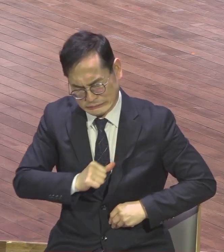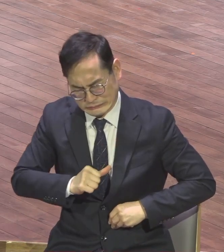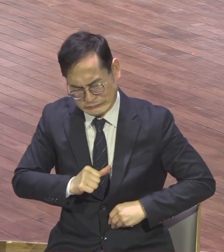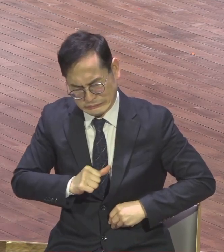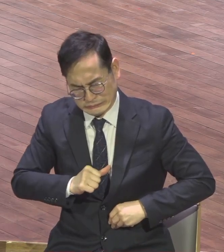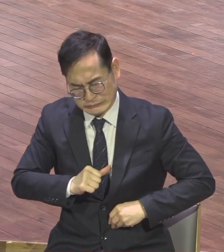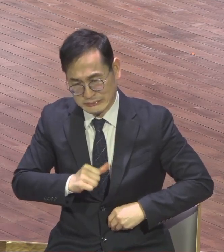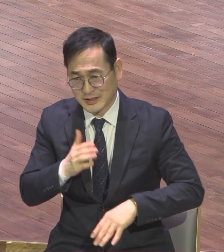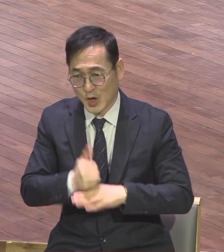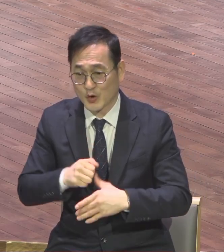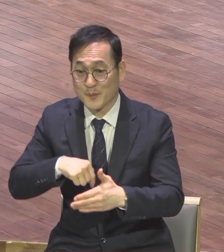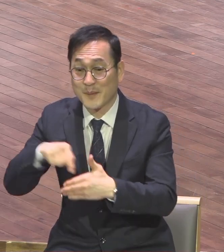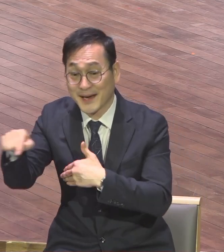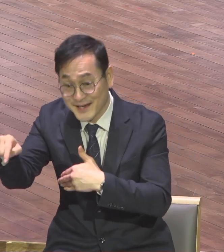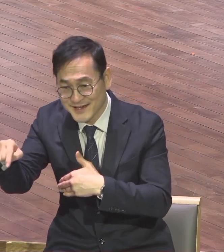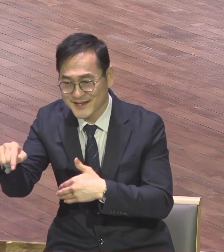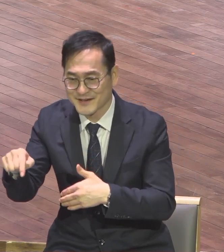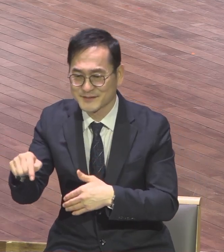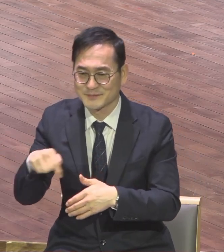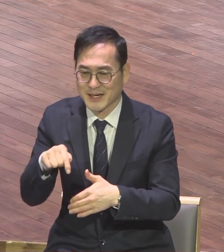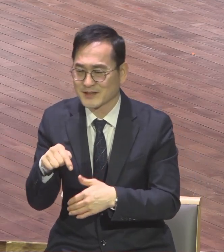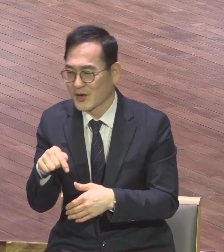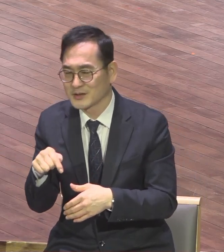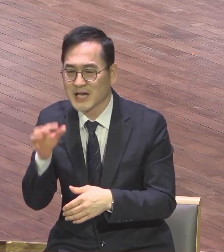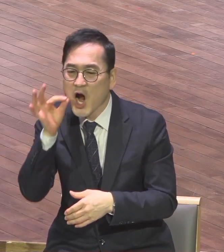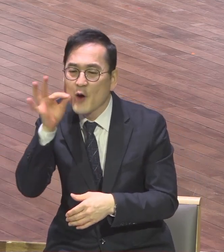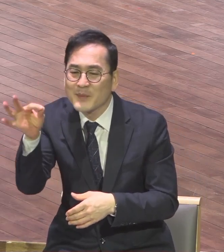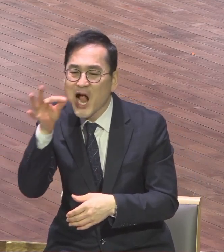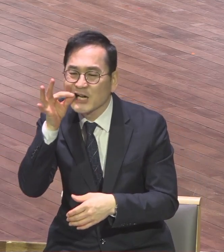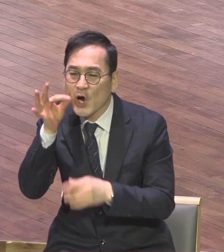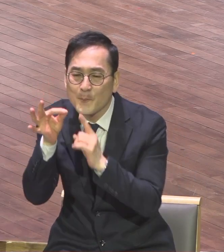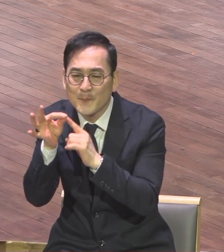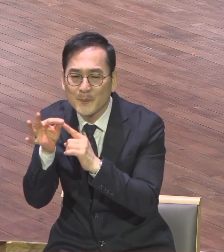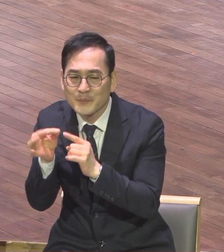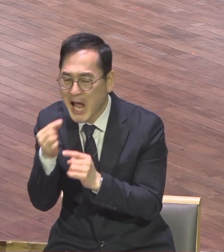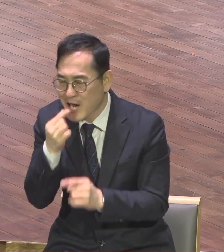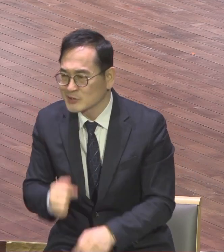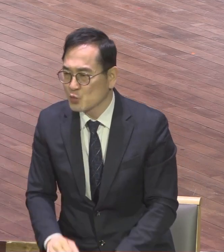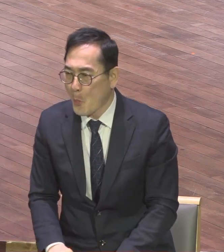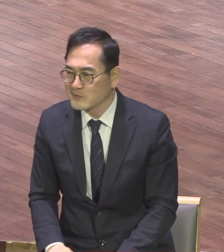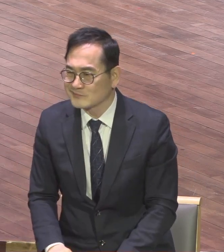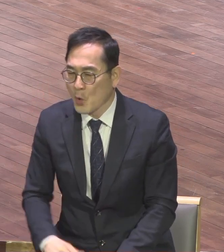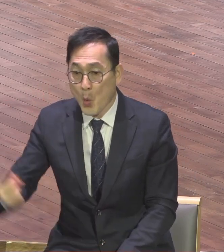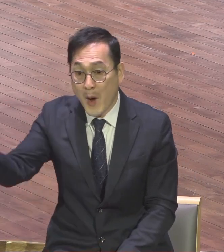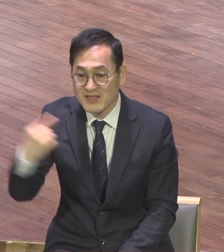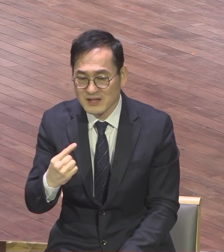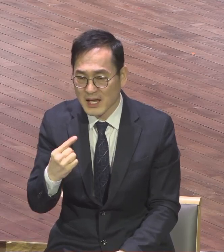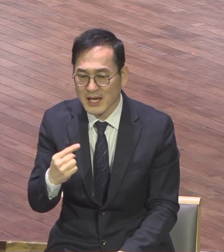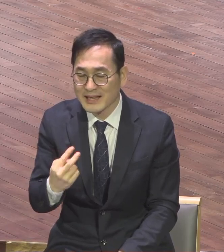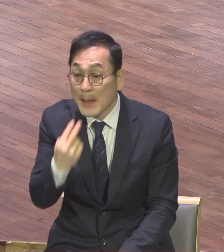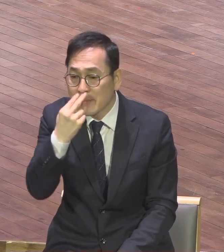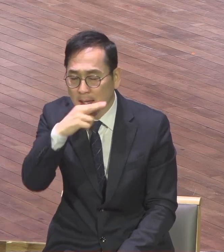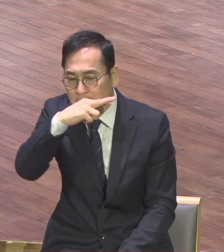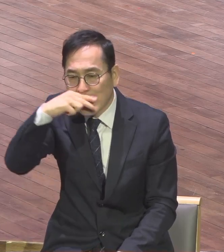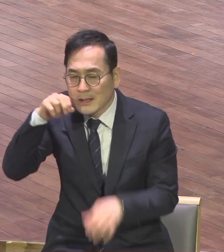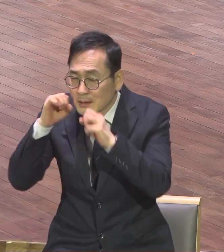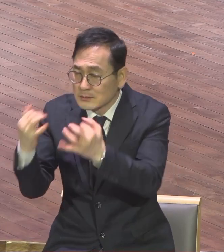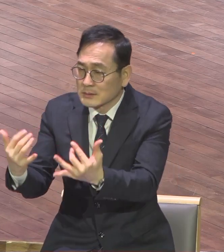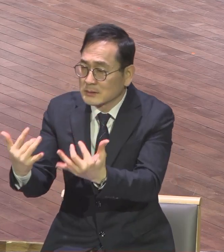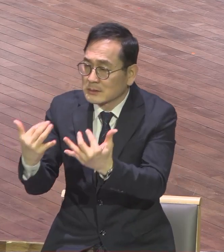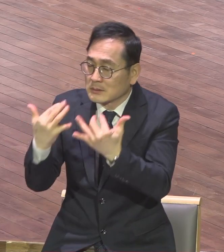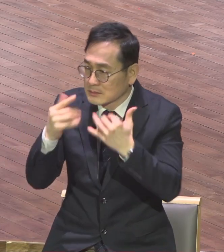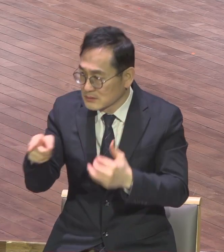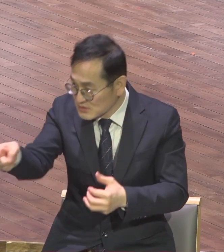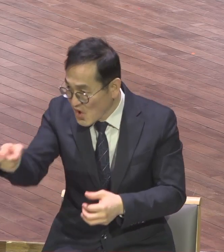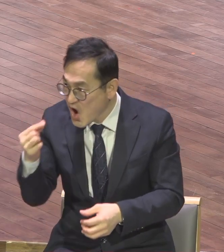밖에서 껌 씹고 들어왔다가 집안에 아카시향이 퍼지는 바람에 걸려서 또 혼나고 그러니까 8시 55분쯤 죽 딱 퍼놓고 9시 땡치면